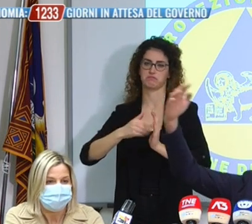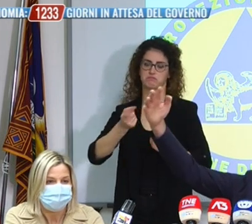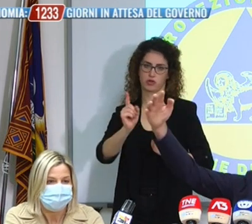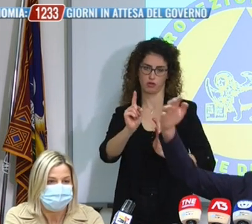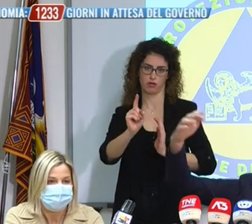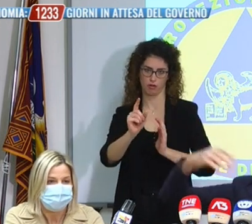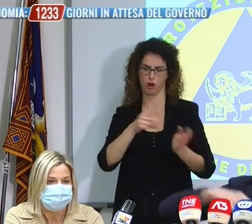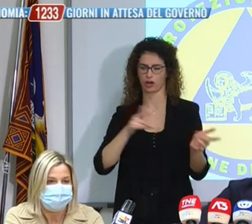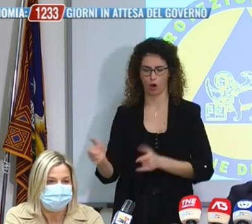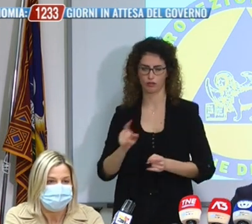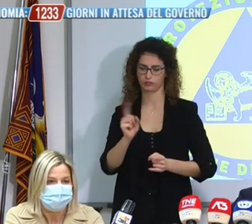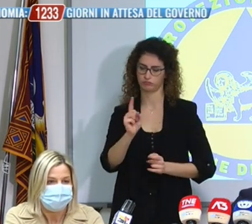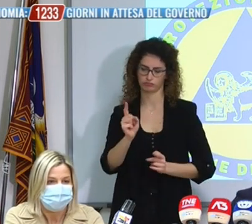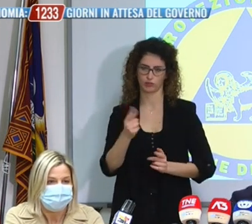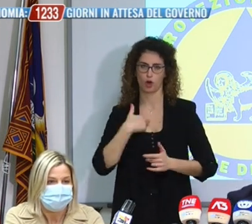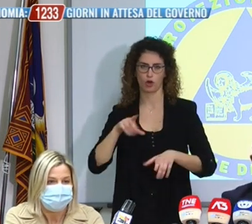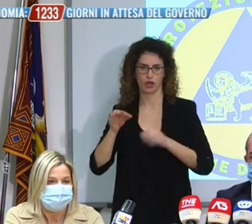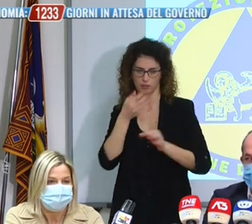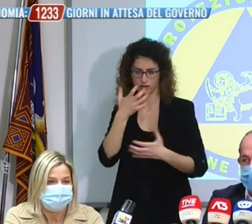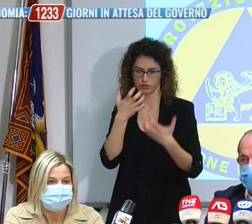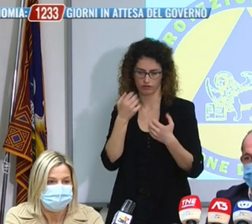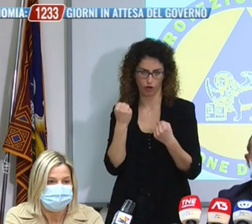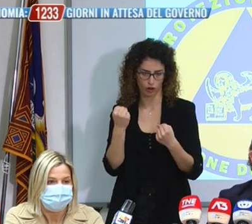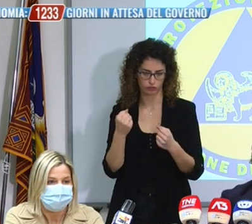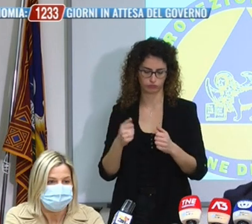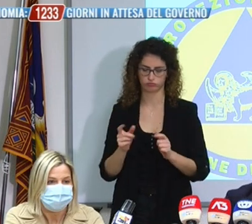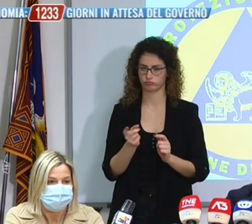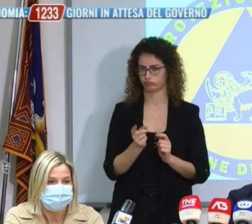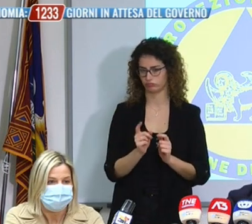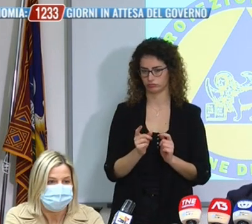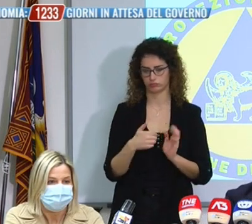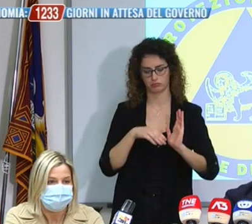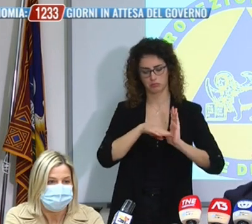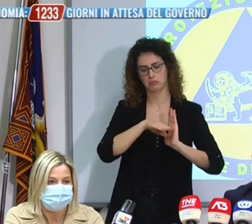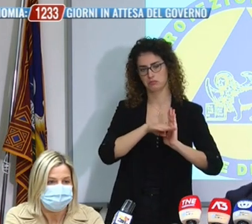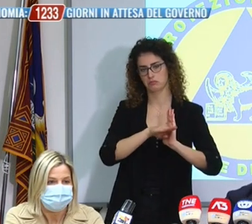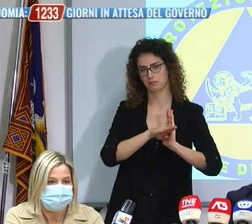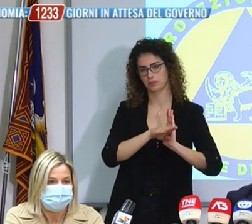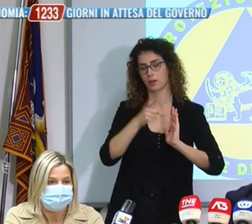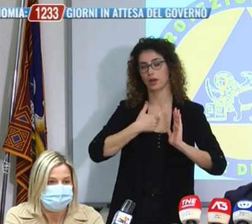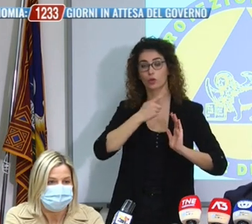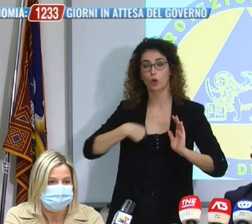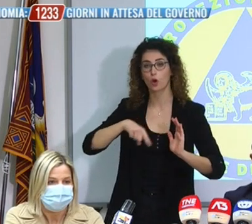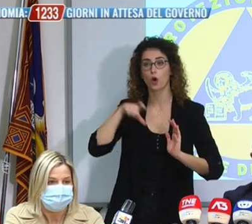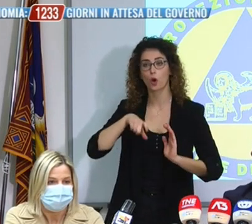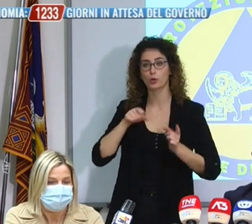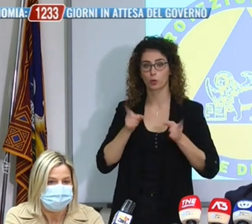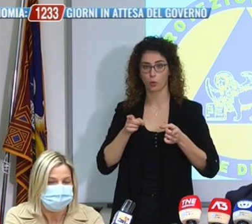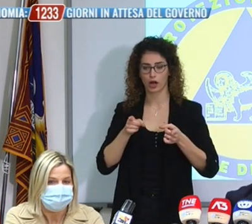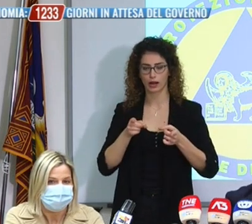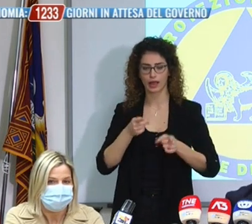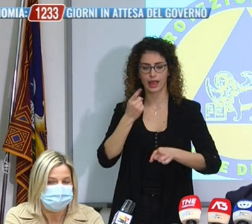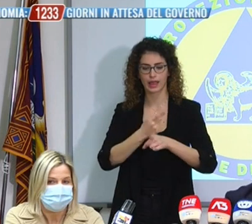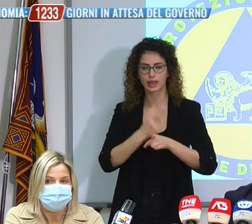dei 440 in terapia intensiva, ma si tiene più basso. Però noi abbiamo l'obbligo di pensare ancora ai